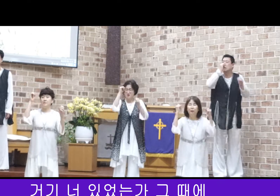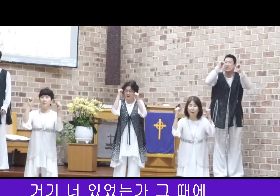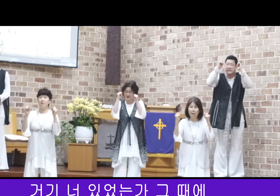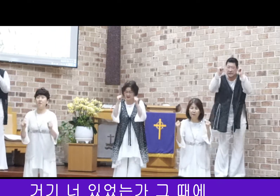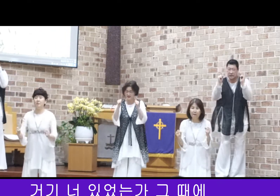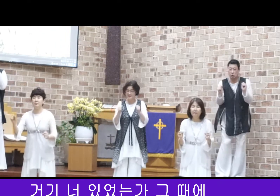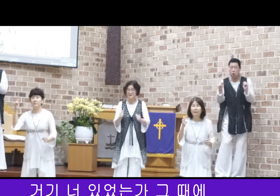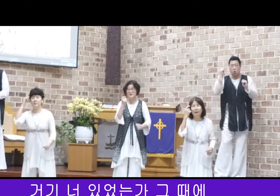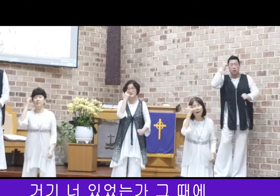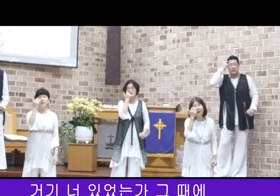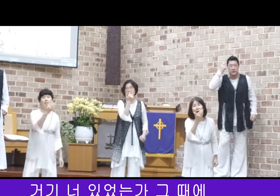있었는가